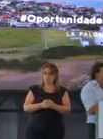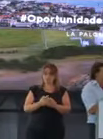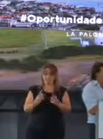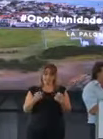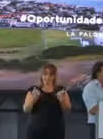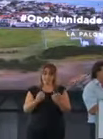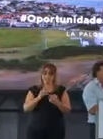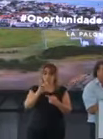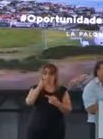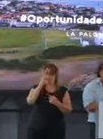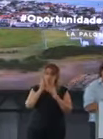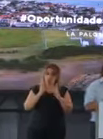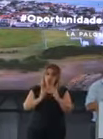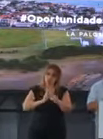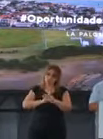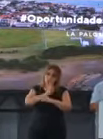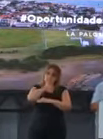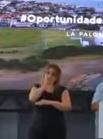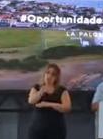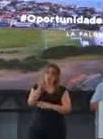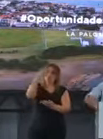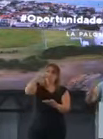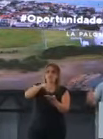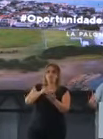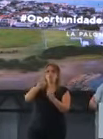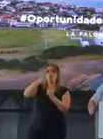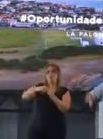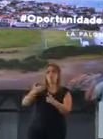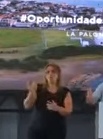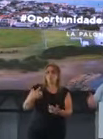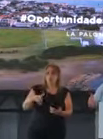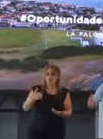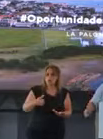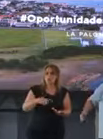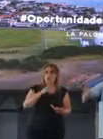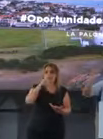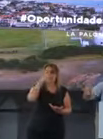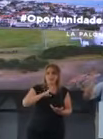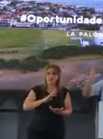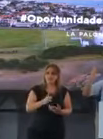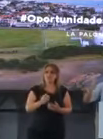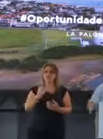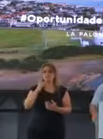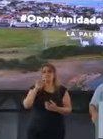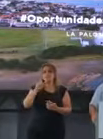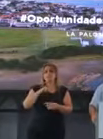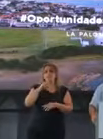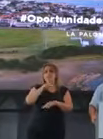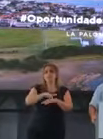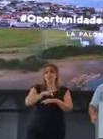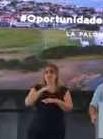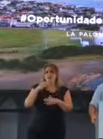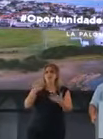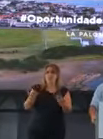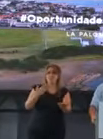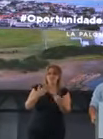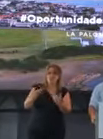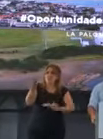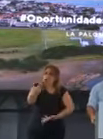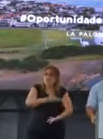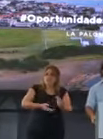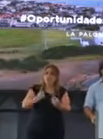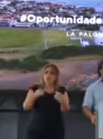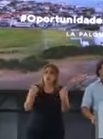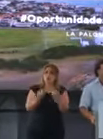Nosotros tenemos que tener un presidente que vaya una vez por mes a Buenos Aires, a Brasilia y a Asunción a hablar con los presidentes de hermanos.